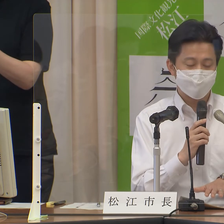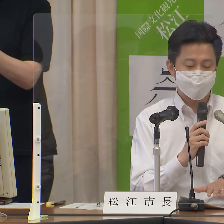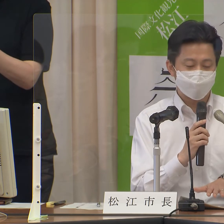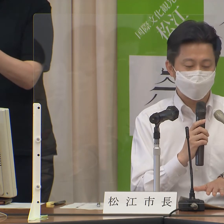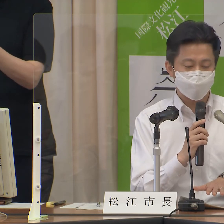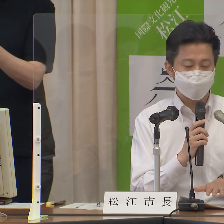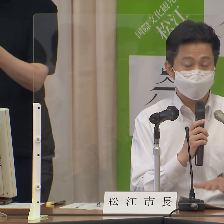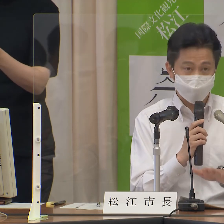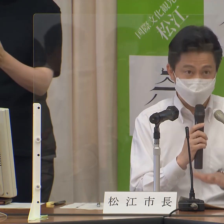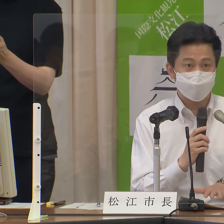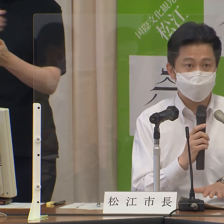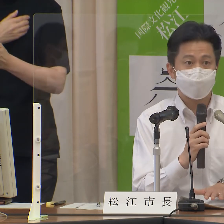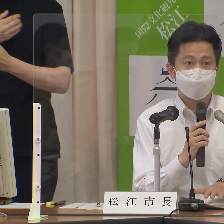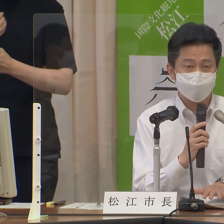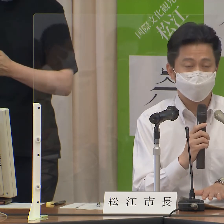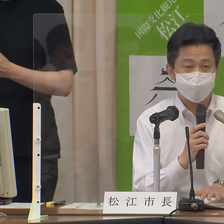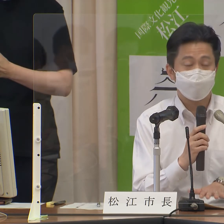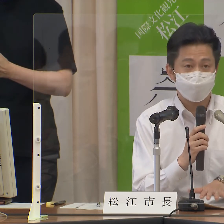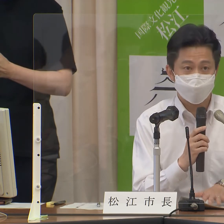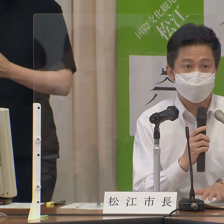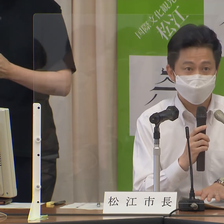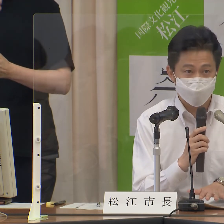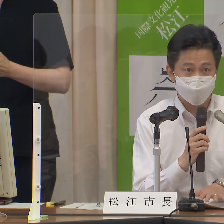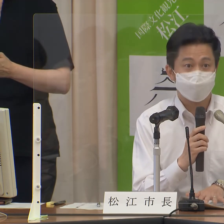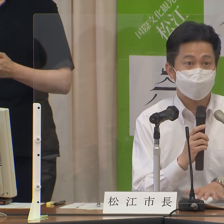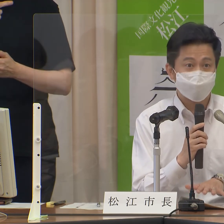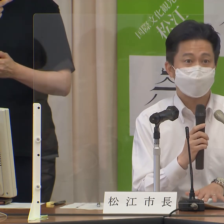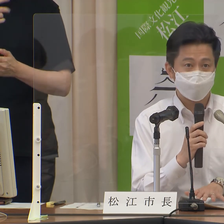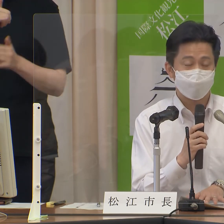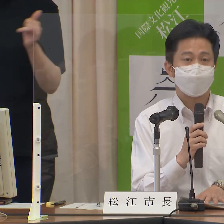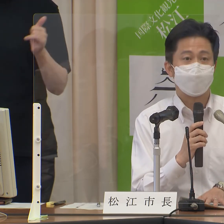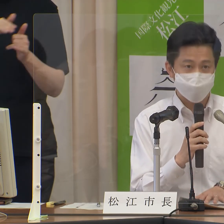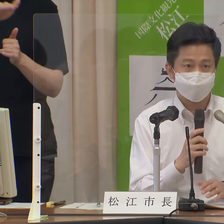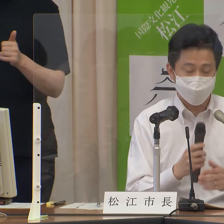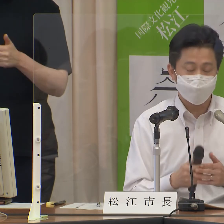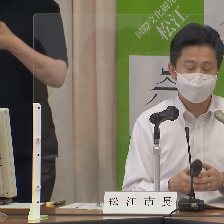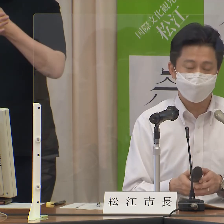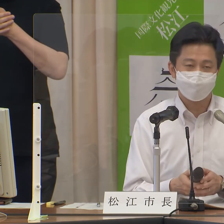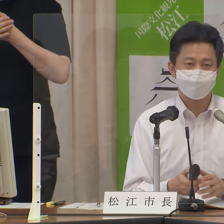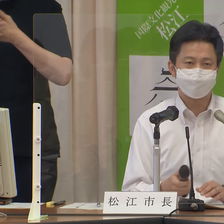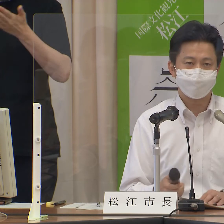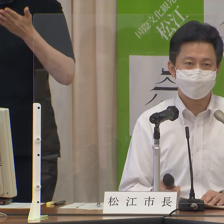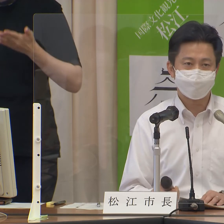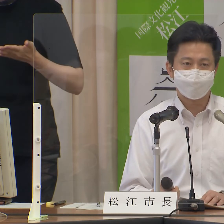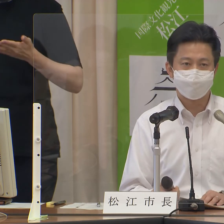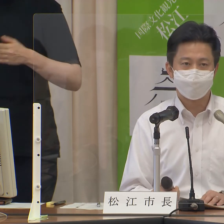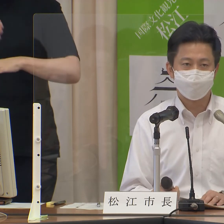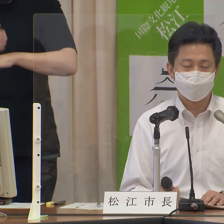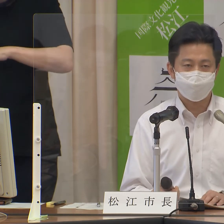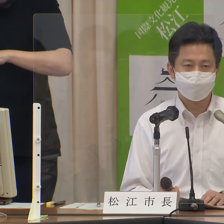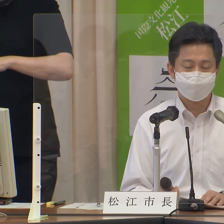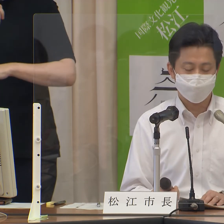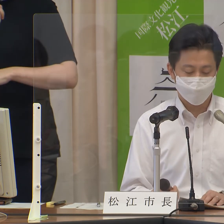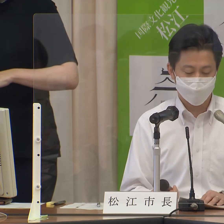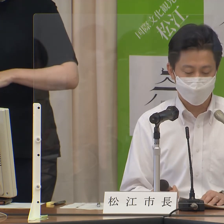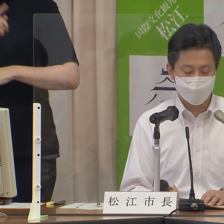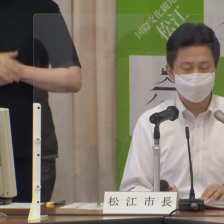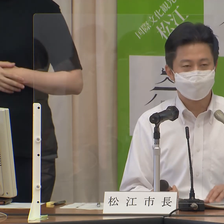ので、市民の皆様にはご協力いただいていることを本当にありがたく思っております。 ありがとうございます。